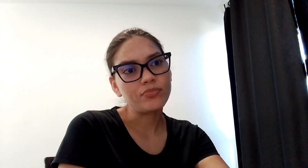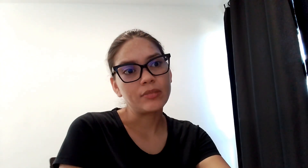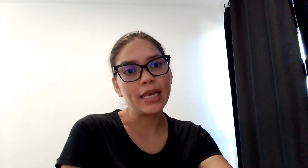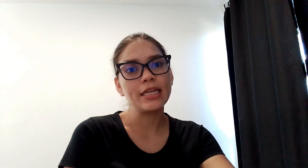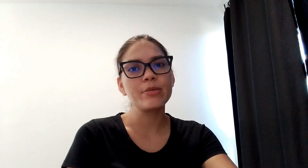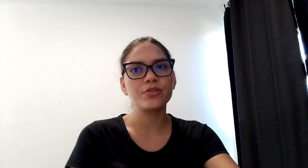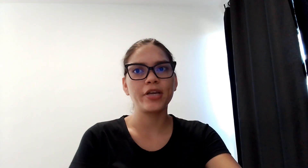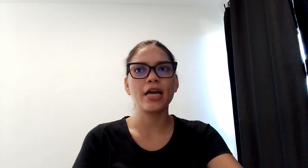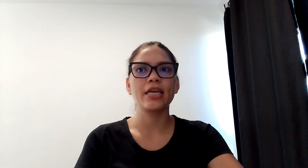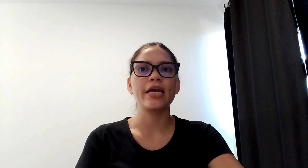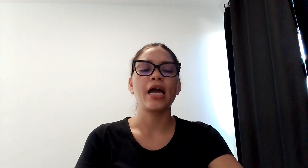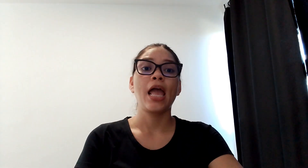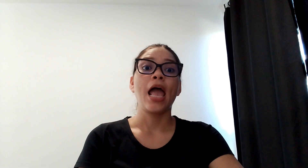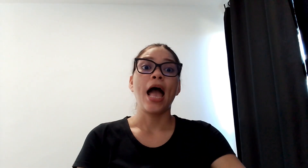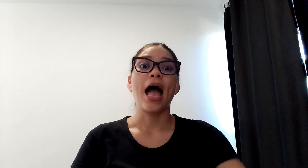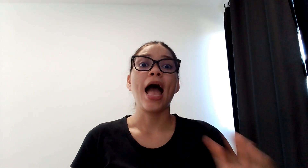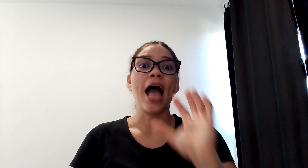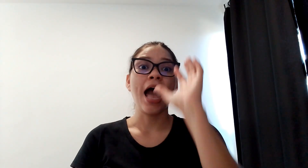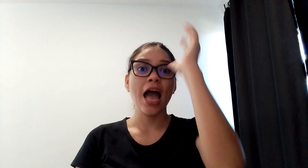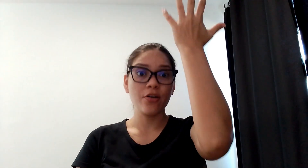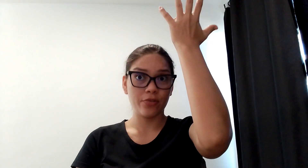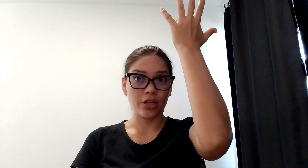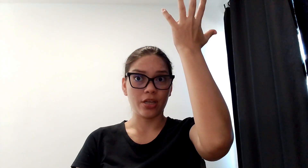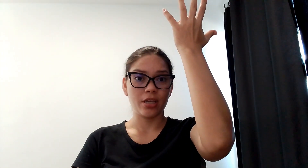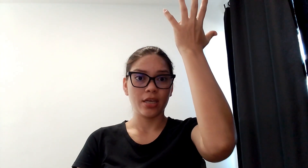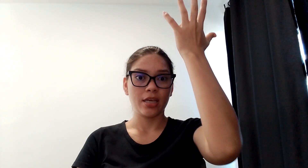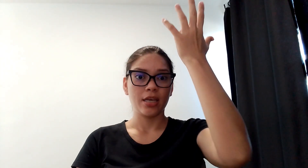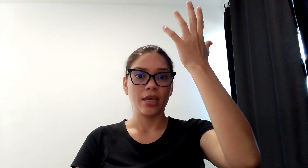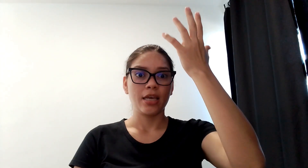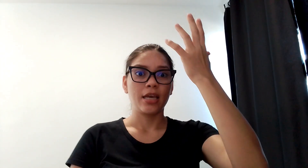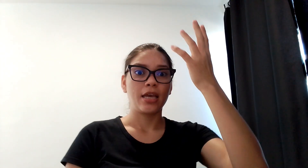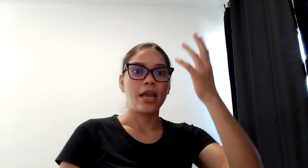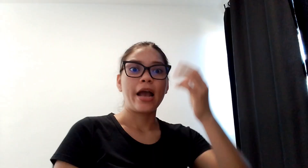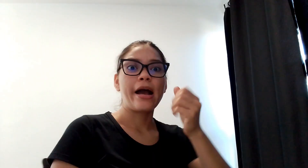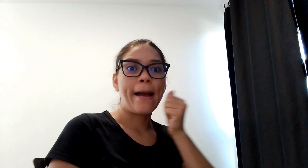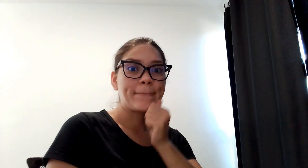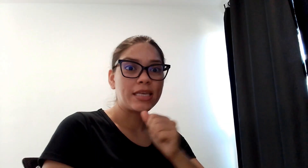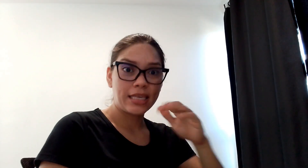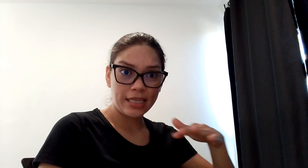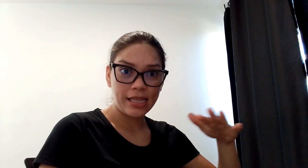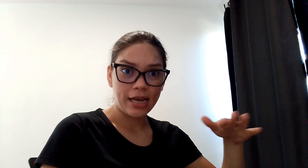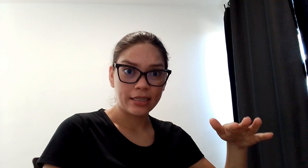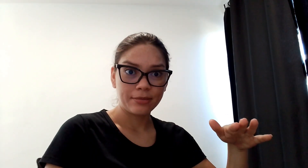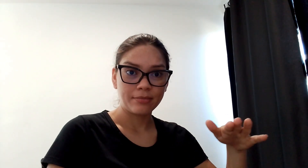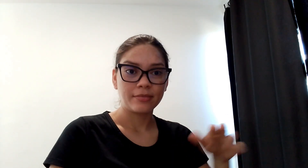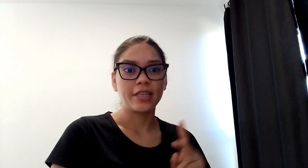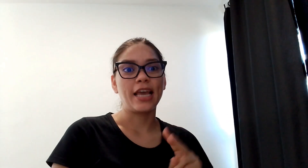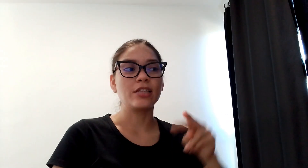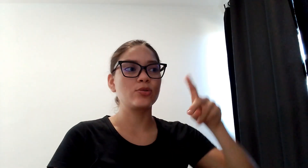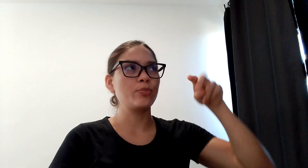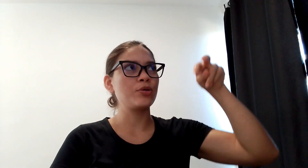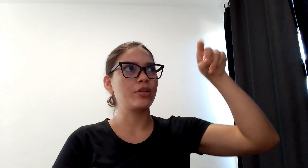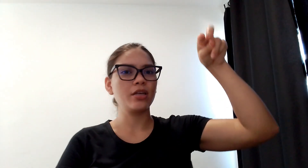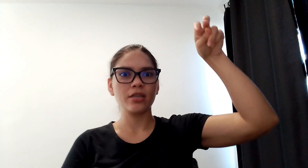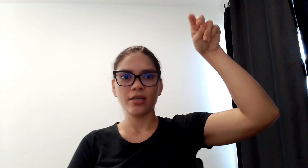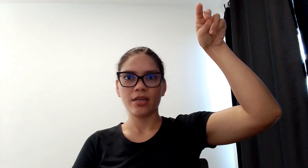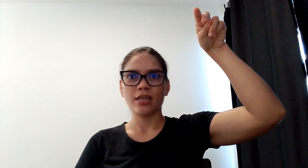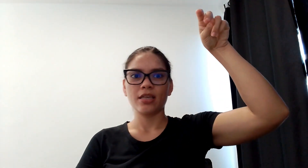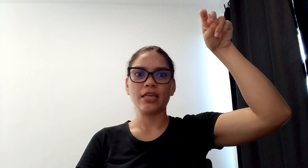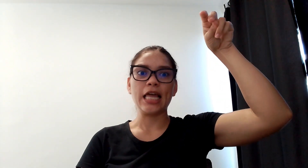Em Libras ficaria: a árvore, a menina, ela subiu, né? E